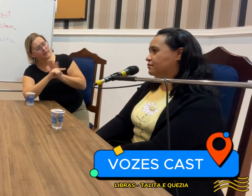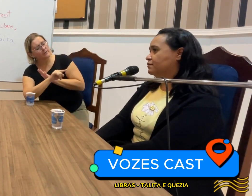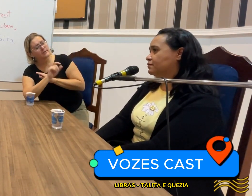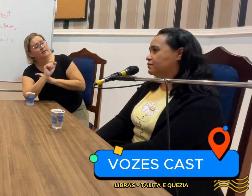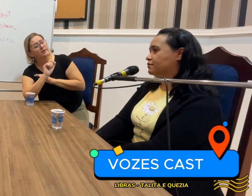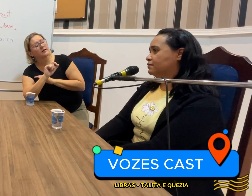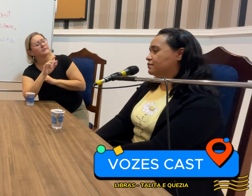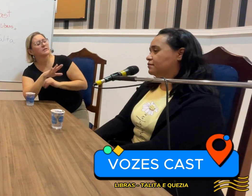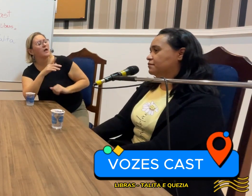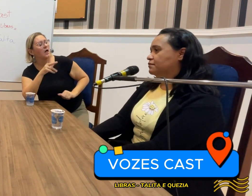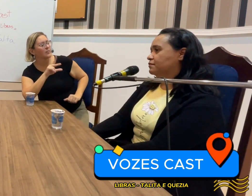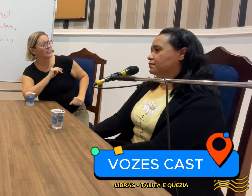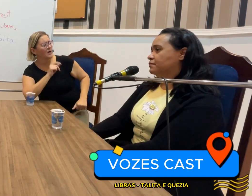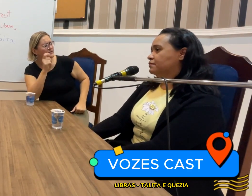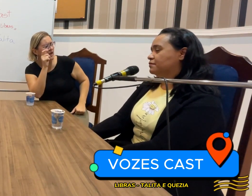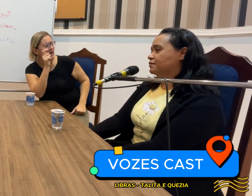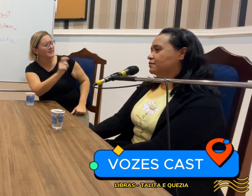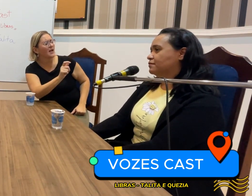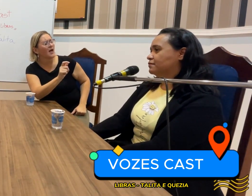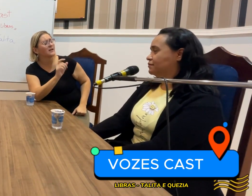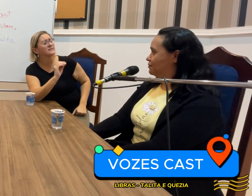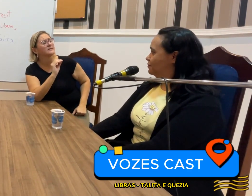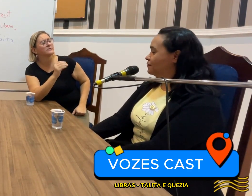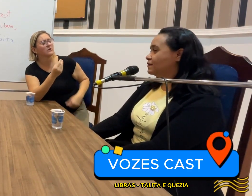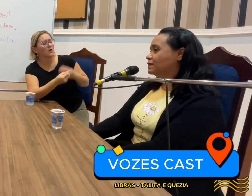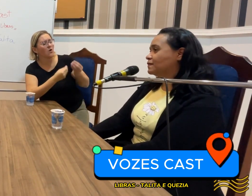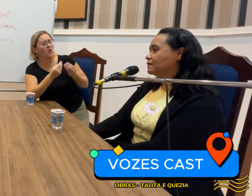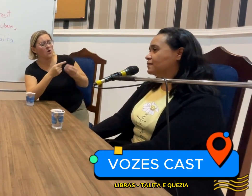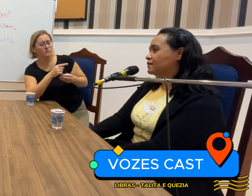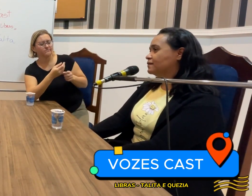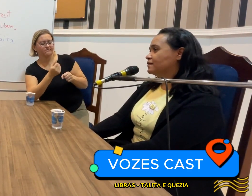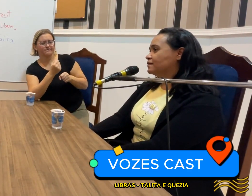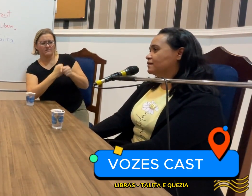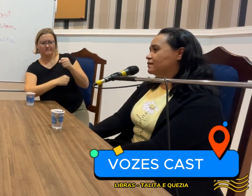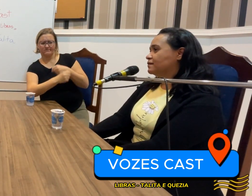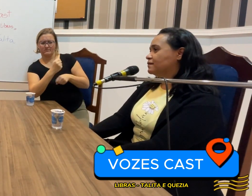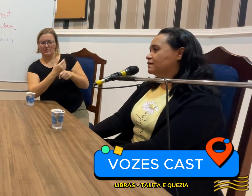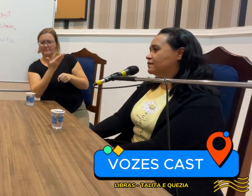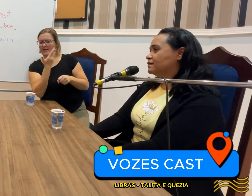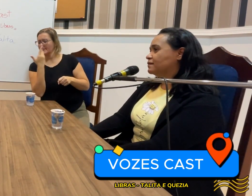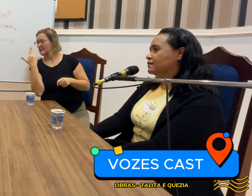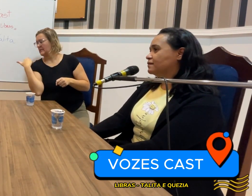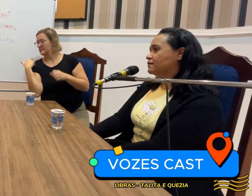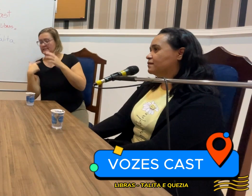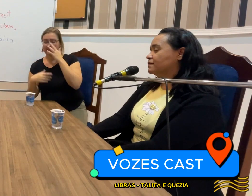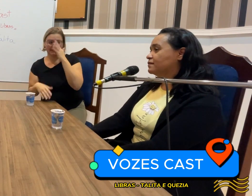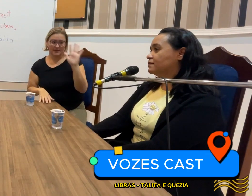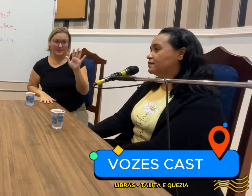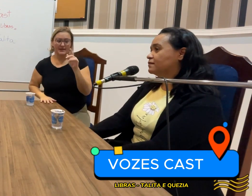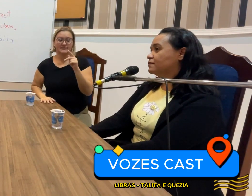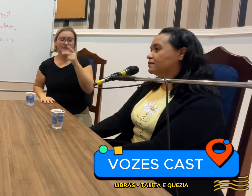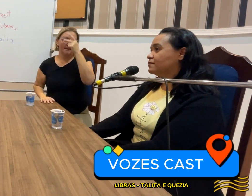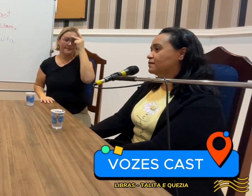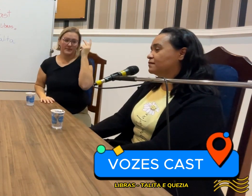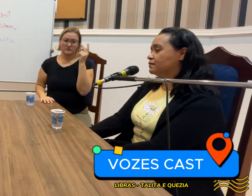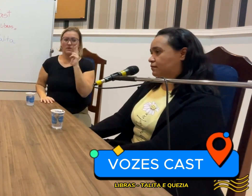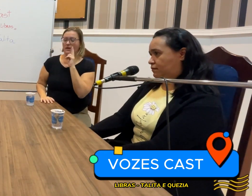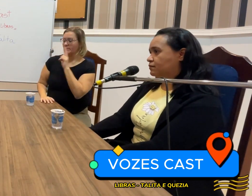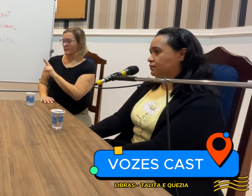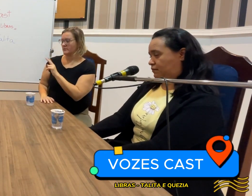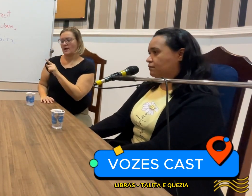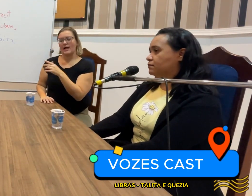é interessante esse trabalho, mas isso anos atrás. E a pessoa falou para mim que não